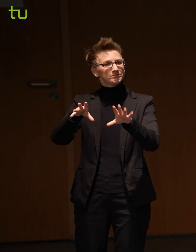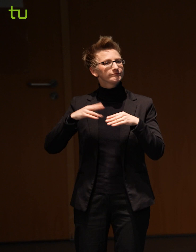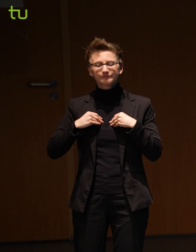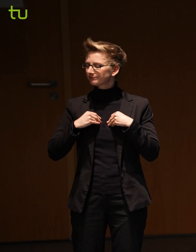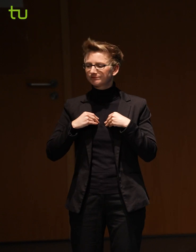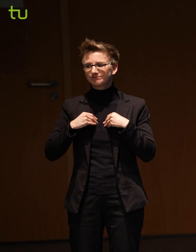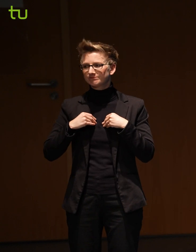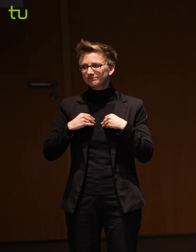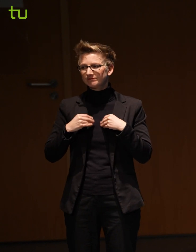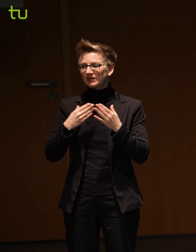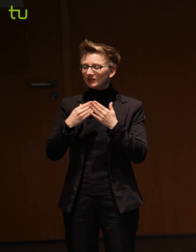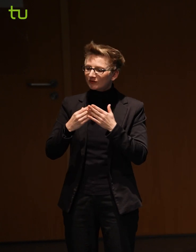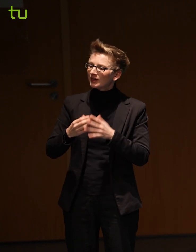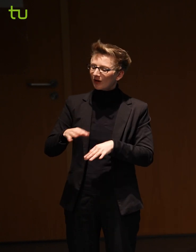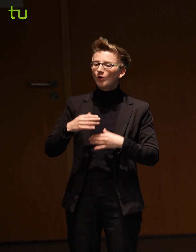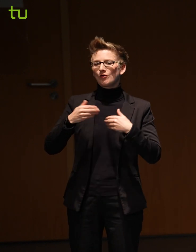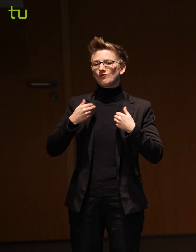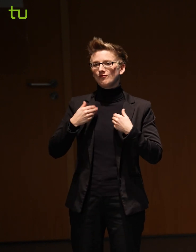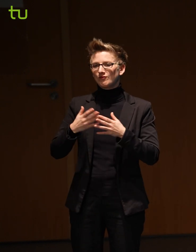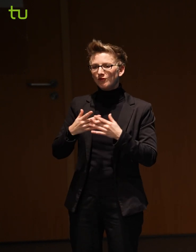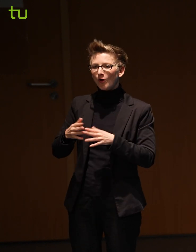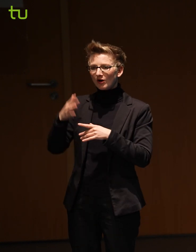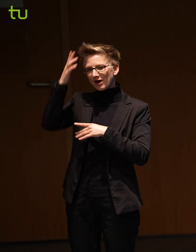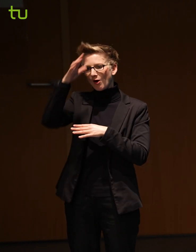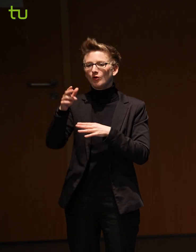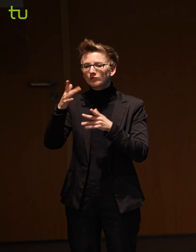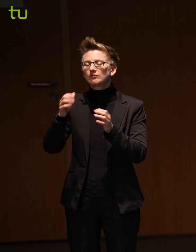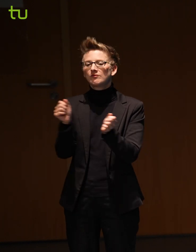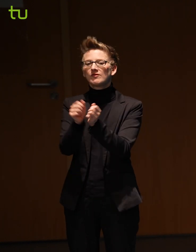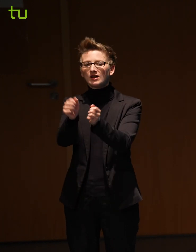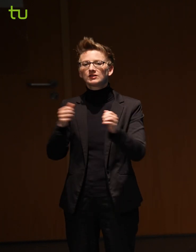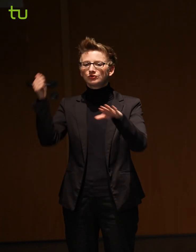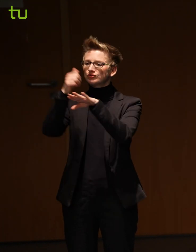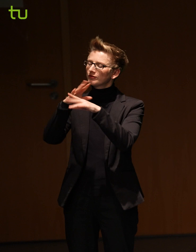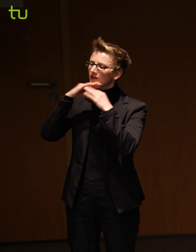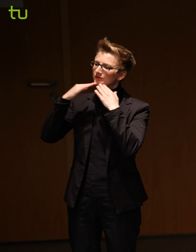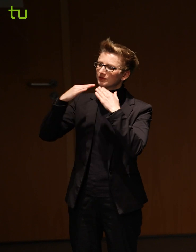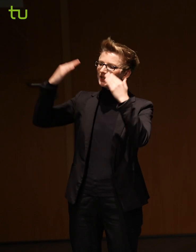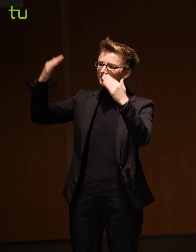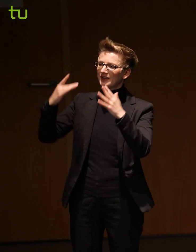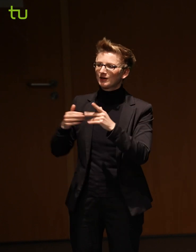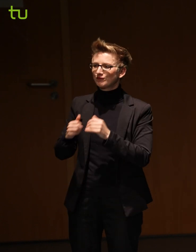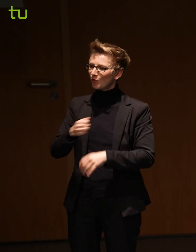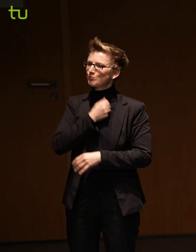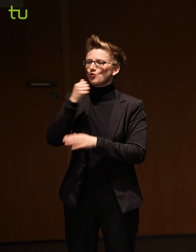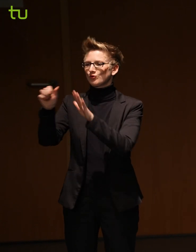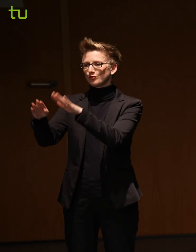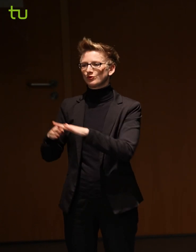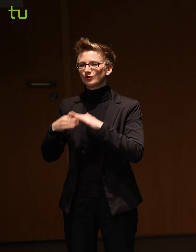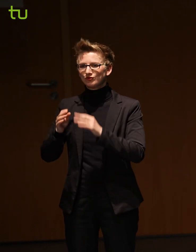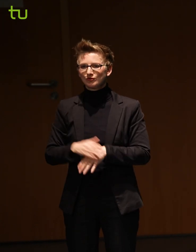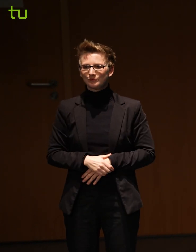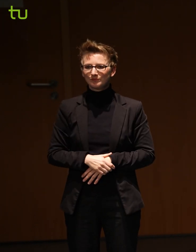Bernhard Albers, für seinen Wagemut und seine Unterstützung zu Dank verpflichtet. Unser Dank gebührt auch dem Verlegerdrucker